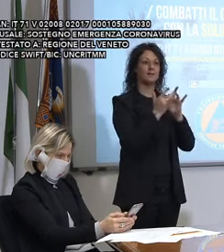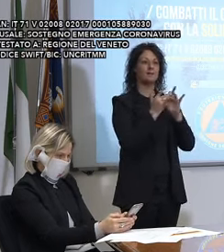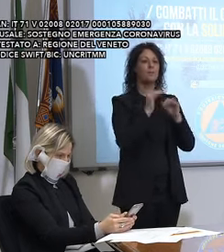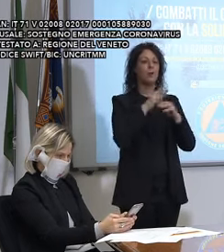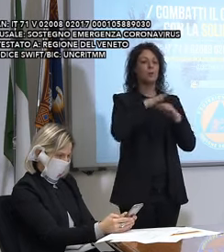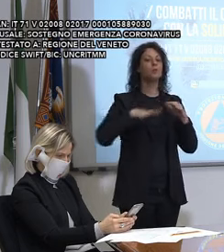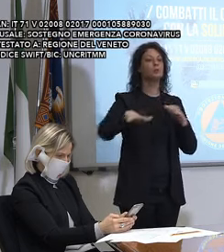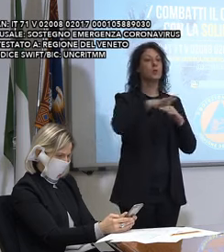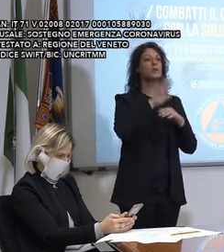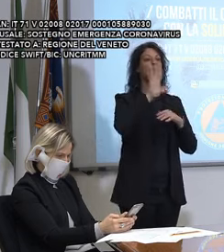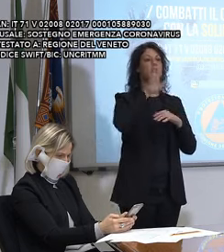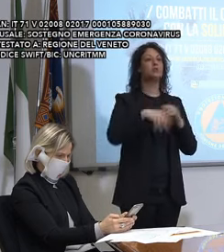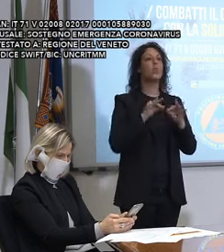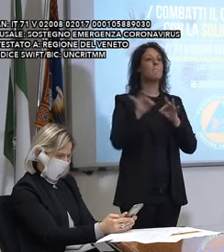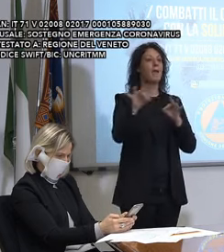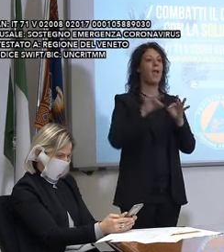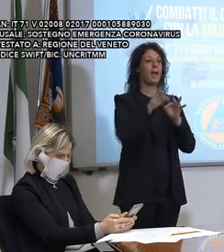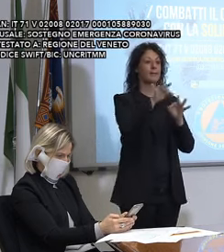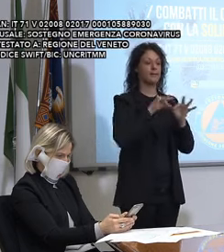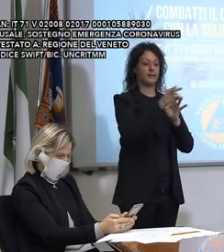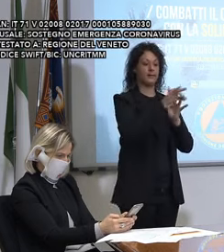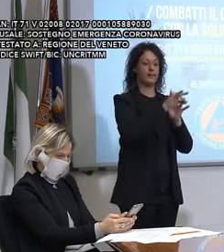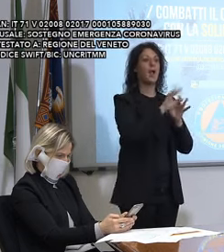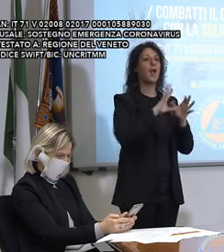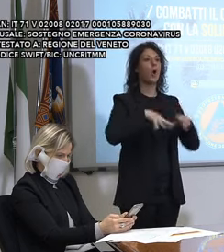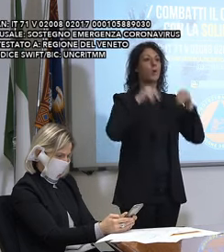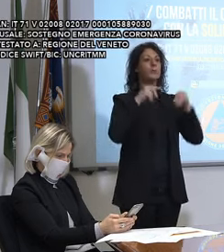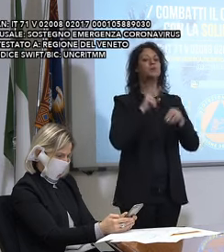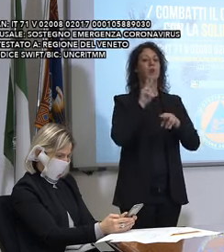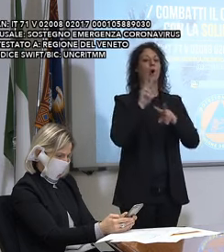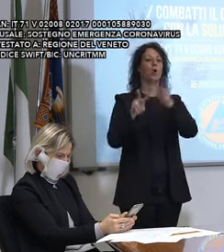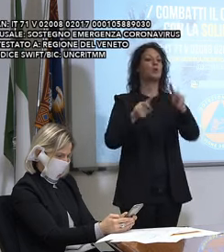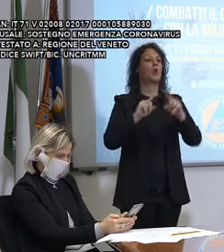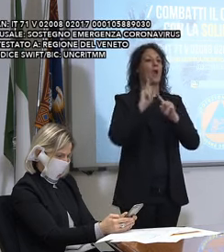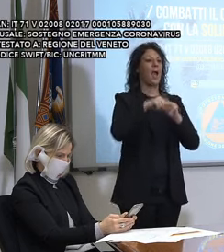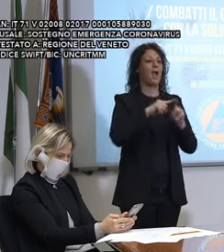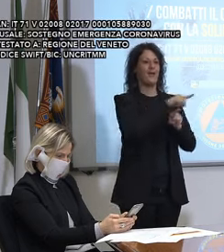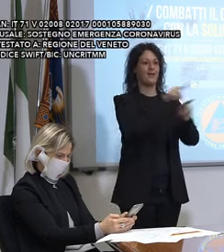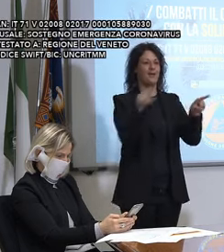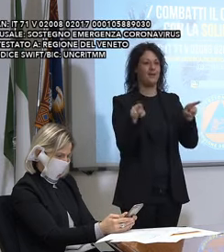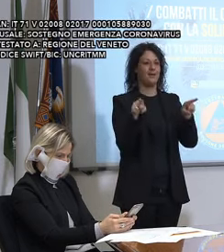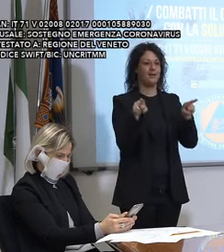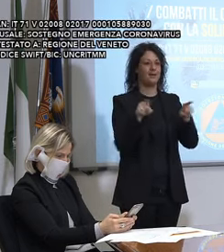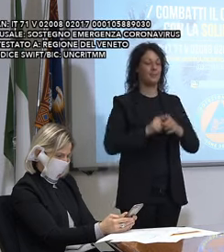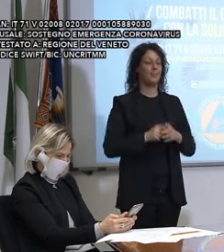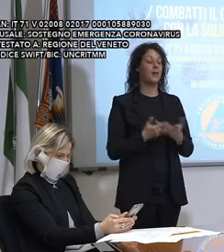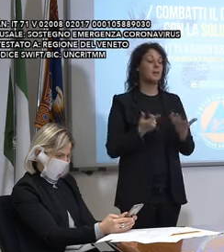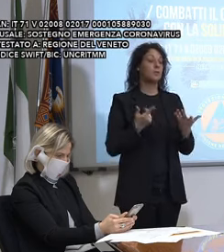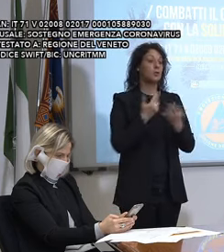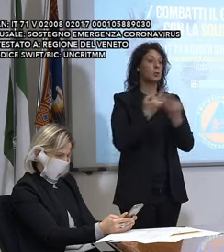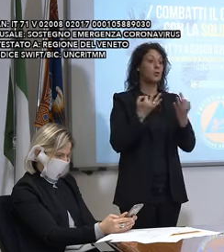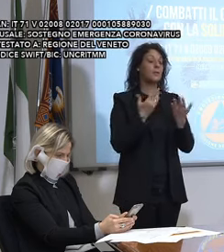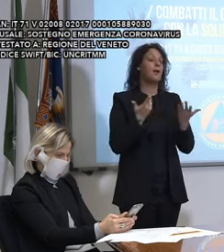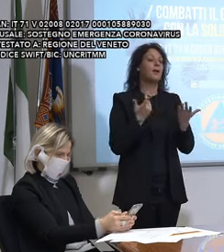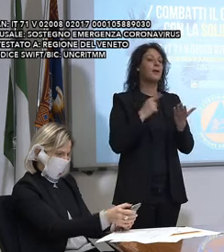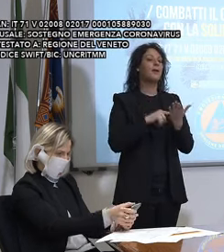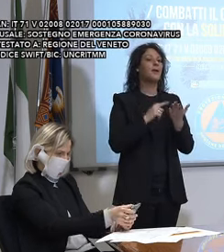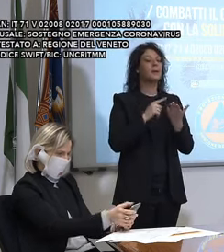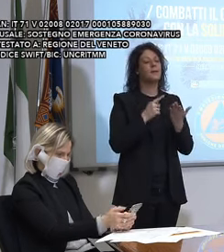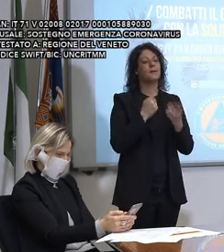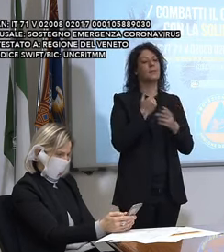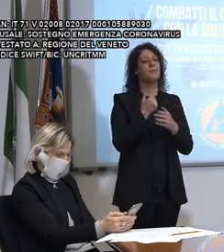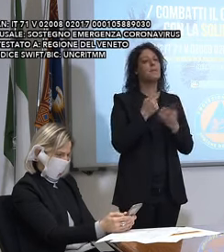È laborioso ma è geniale, però se uno non tiene il telefono col Bluetooth acceso, che fra l'altro è una formula per cui non consuma batteria, adesso non